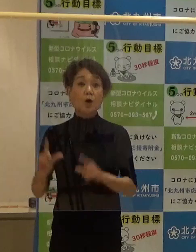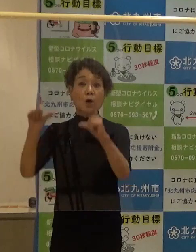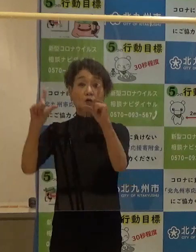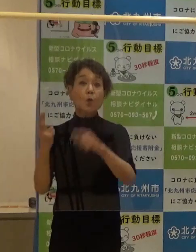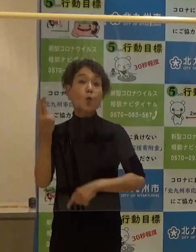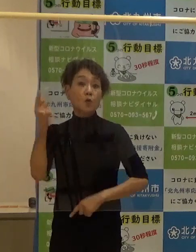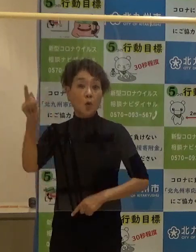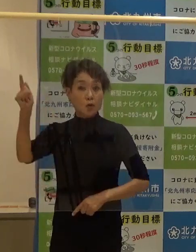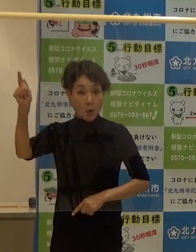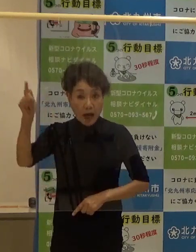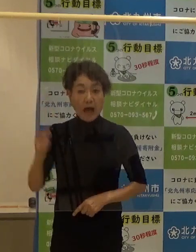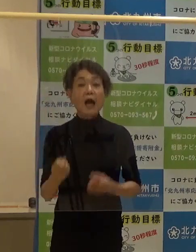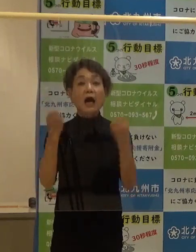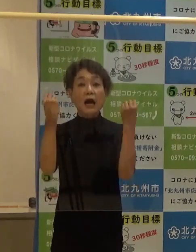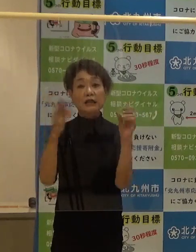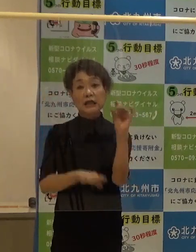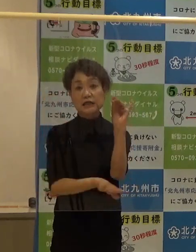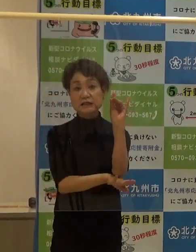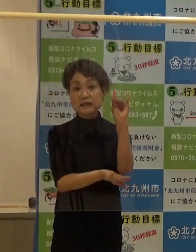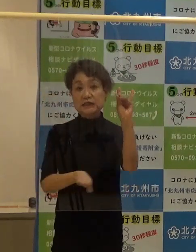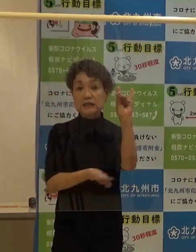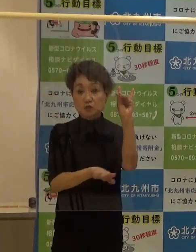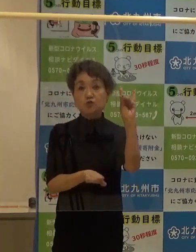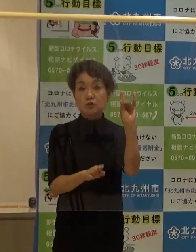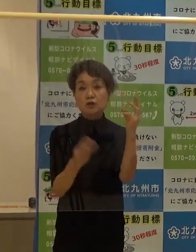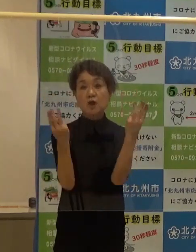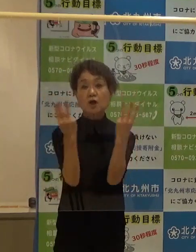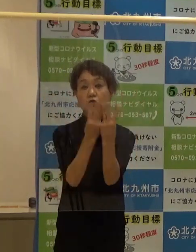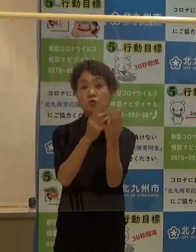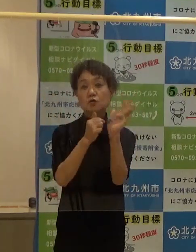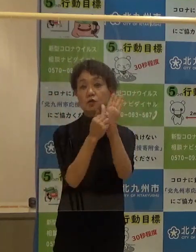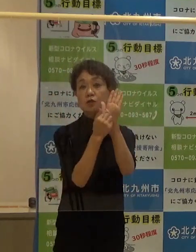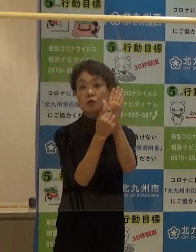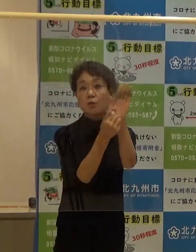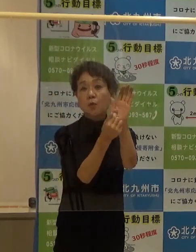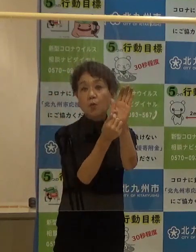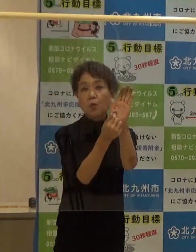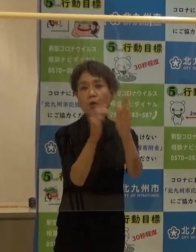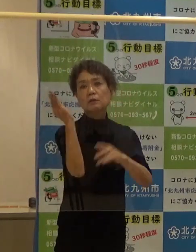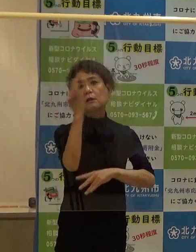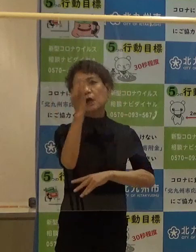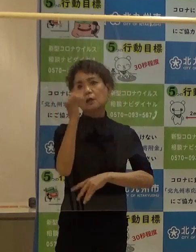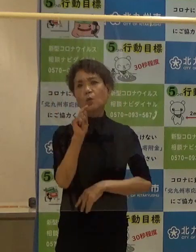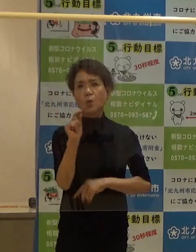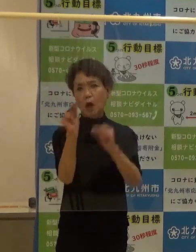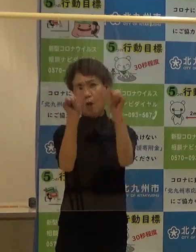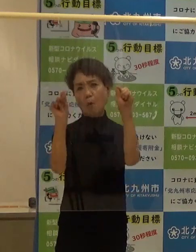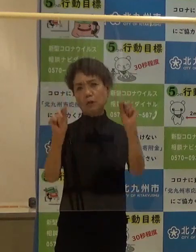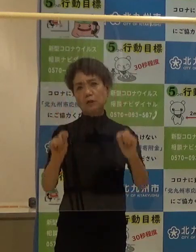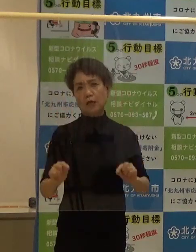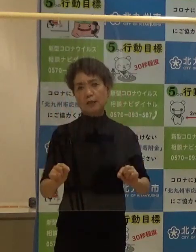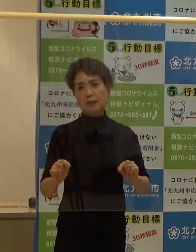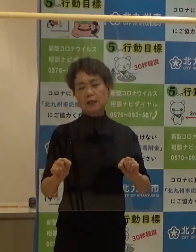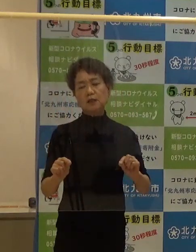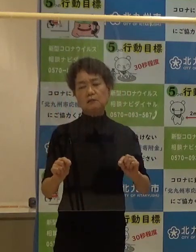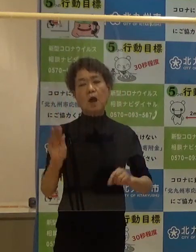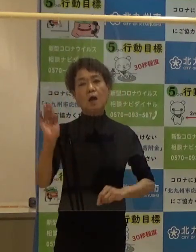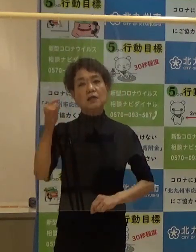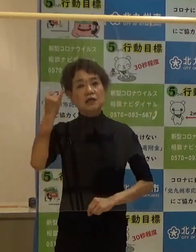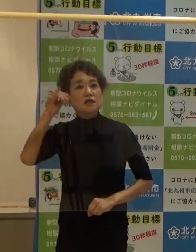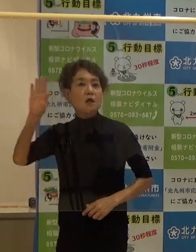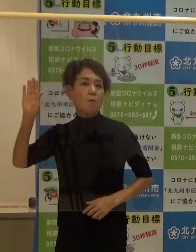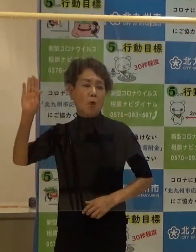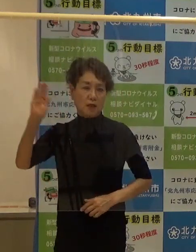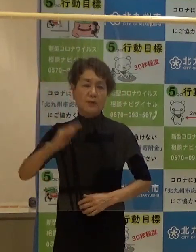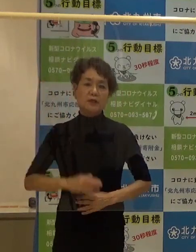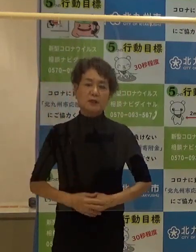い基準について数値目標を具体的に示していないのは問題という、こういう論評もあったところで